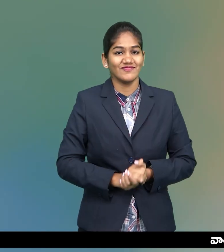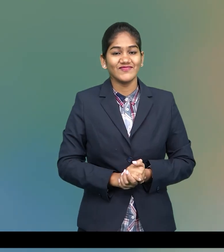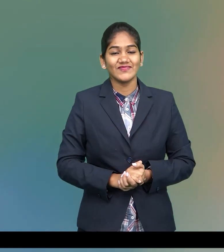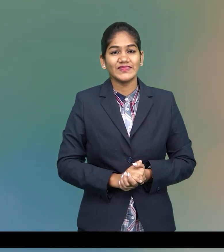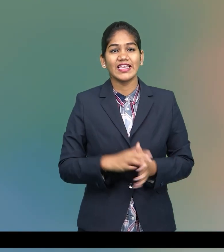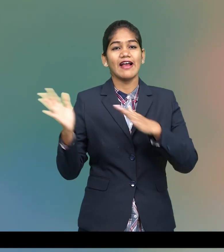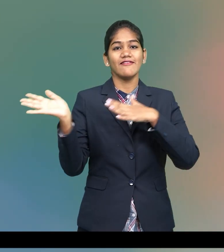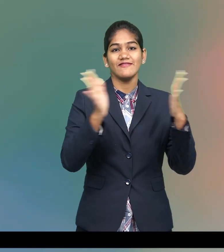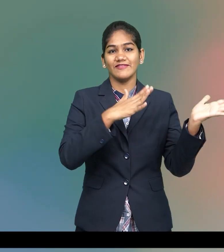గాలులు,